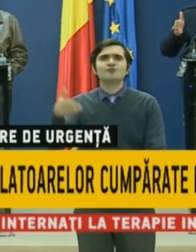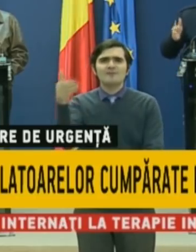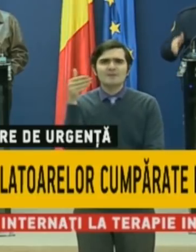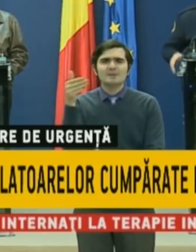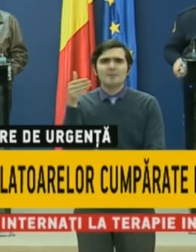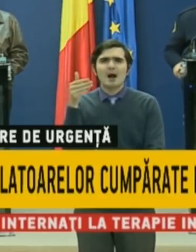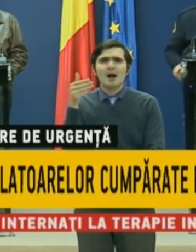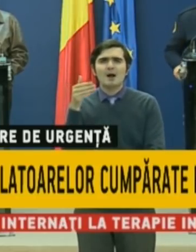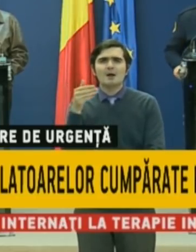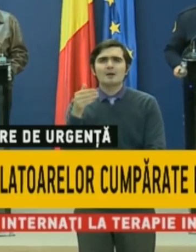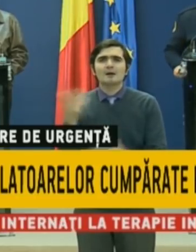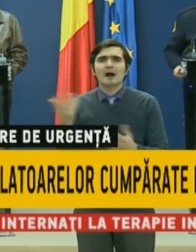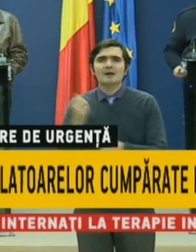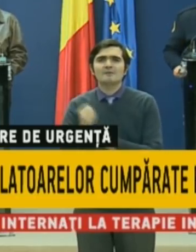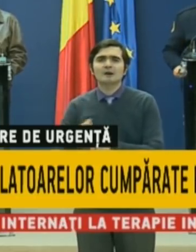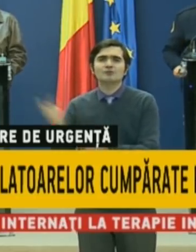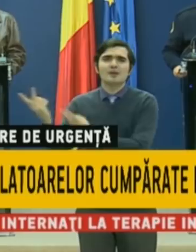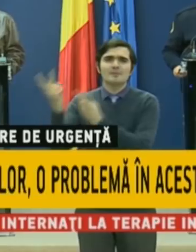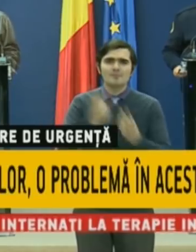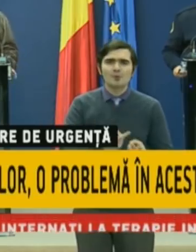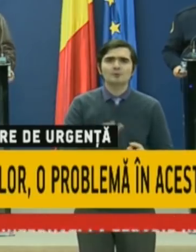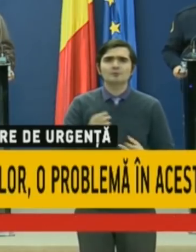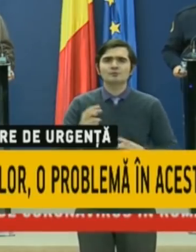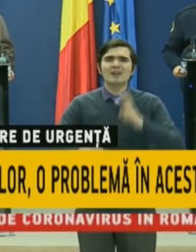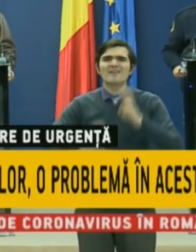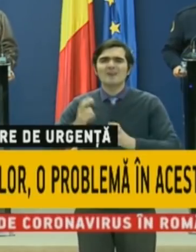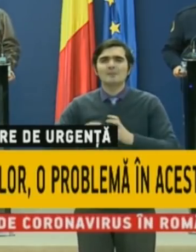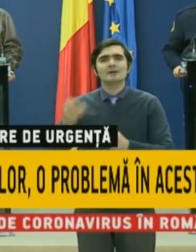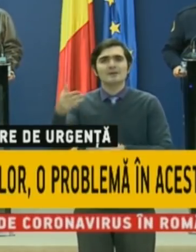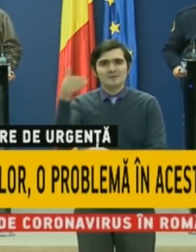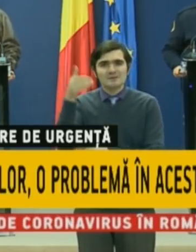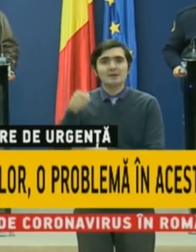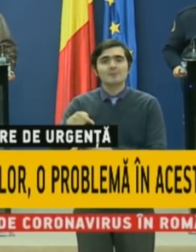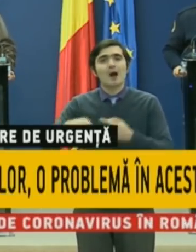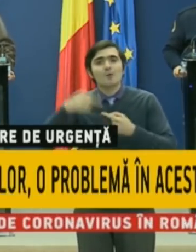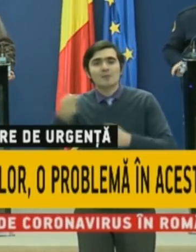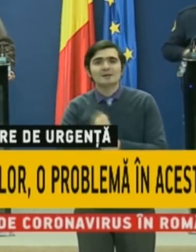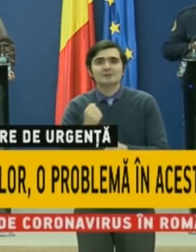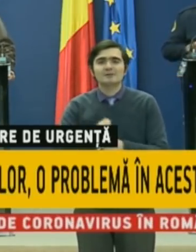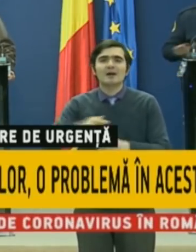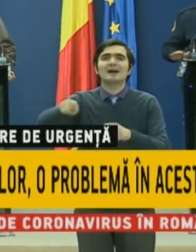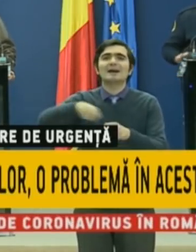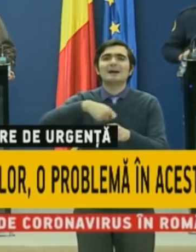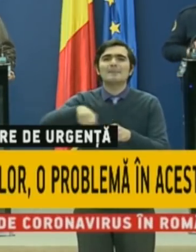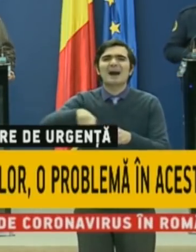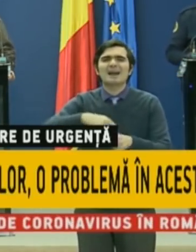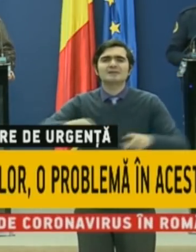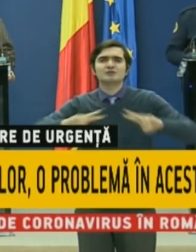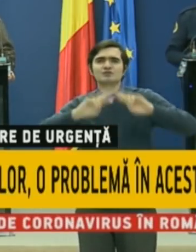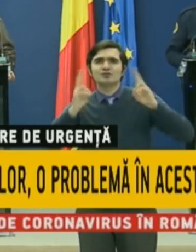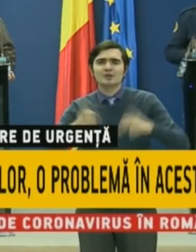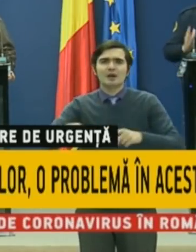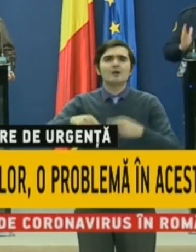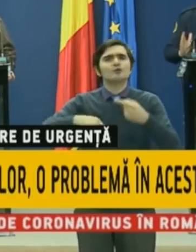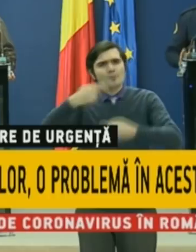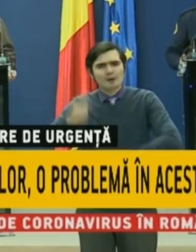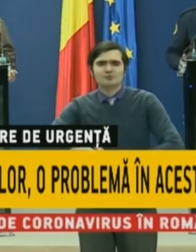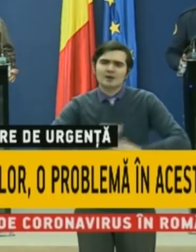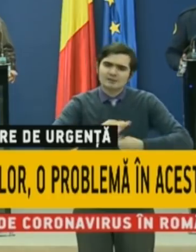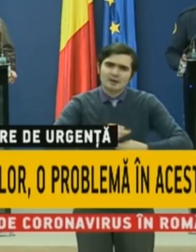este firma importatoare a lor și fabricantă a lor urmează să facă o reparație generală și să le